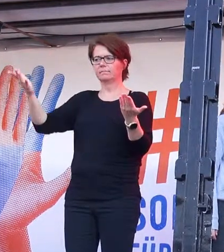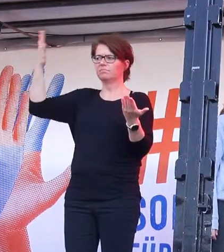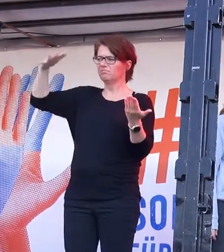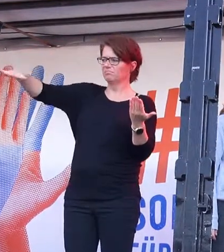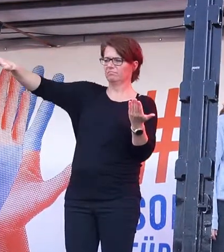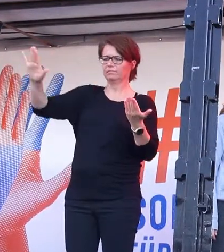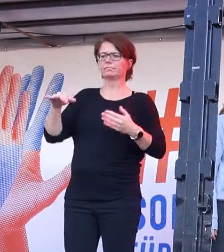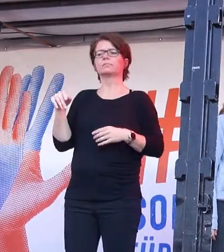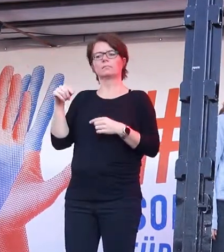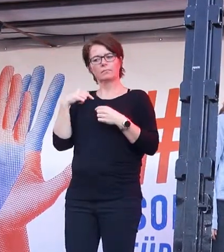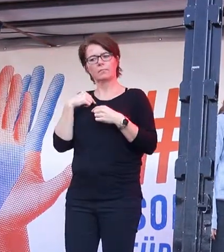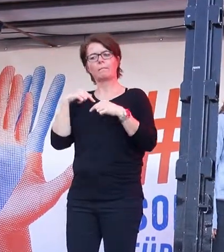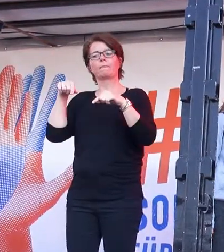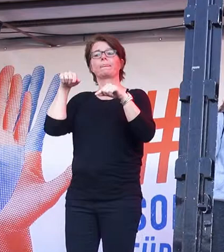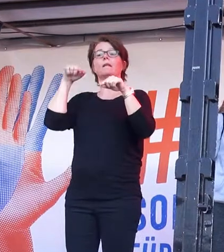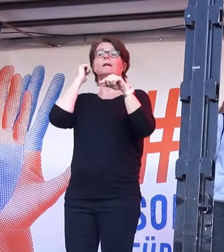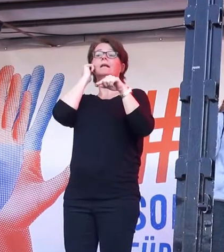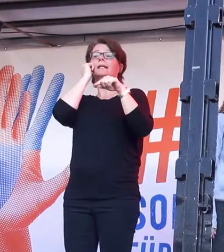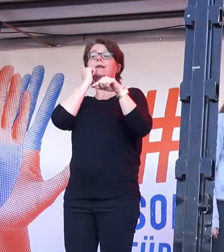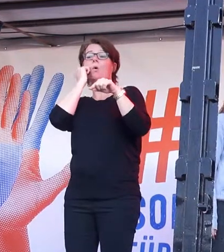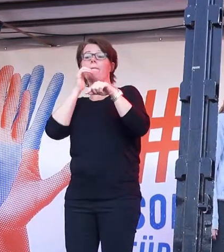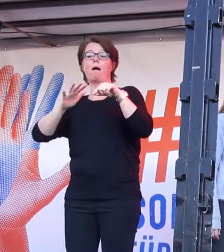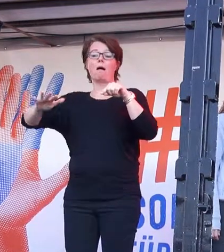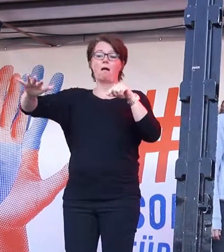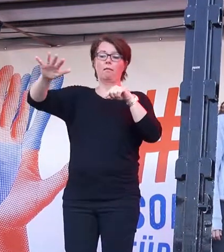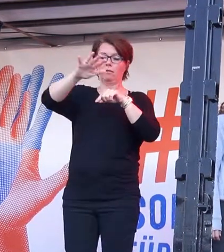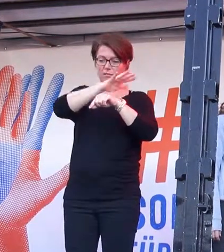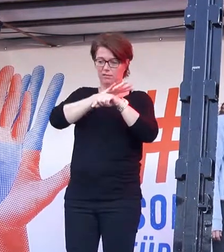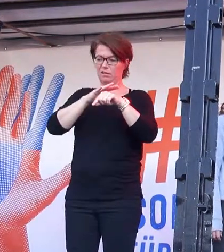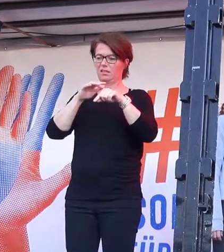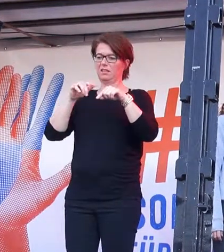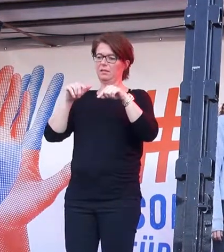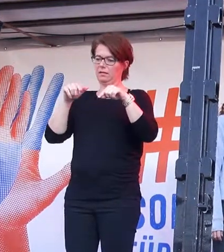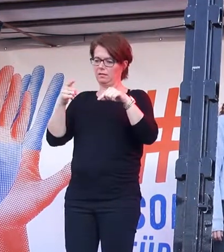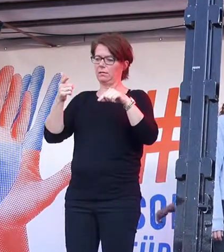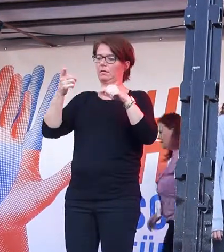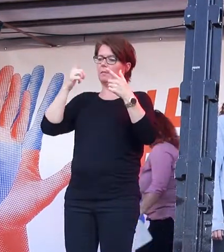Ja, auch Sinti und Roma werden nass. Das wollte ich Ihnen mal klarstellen.